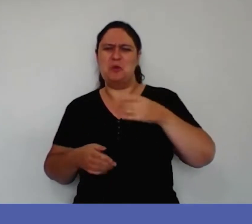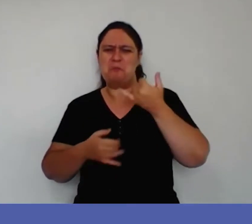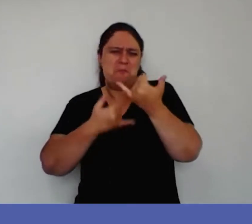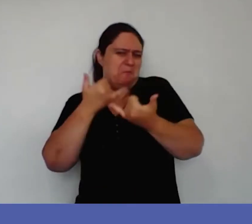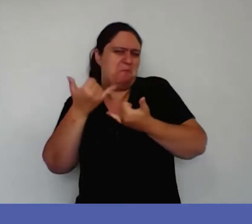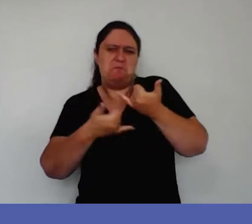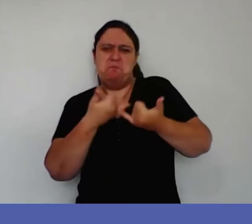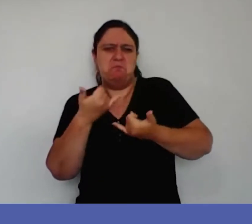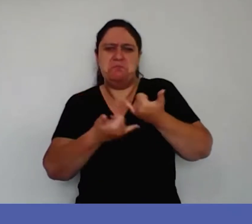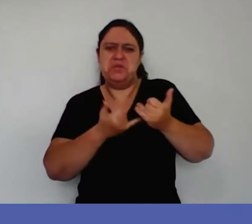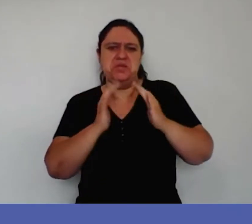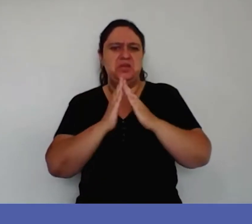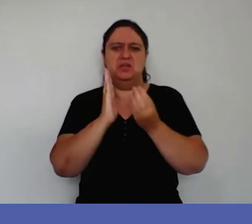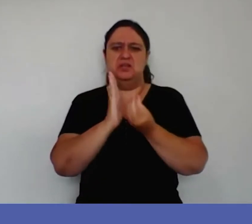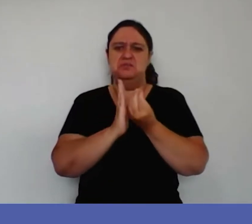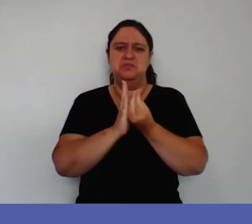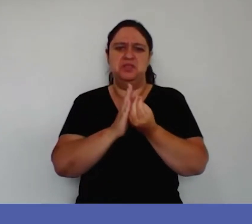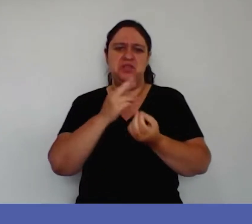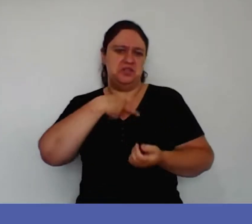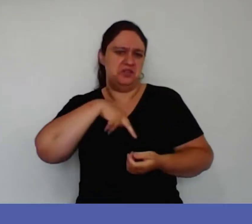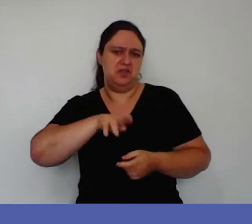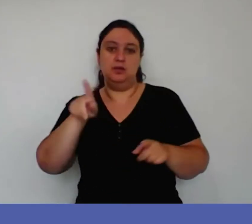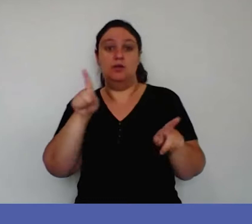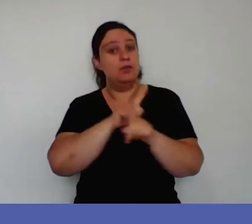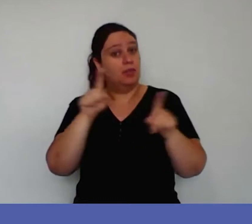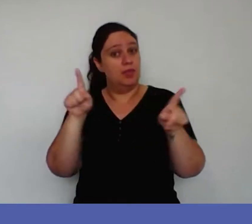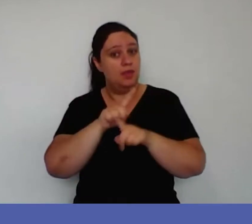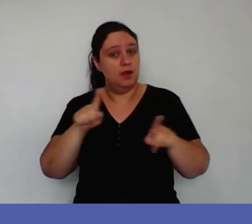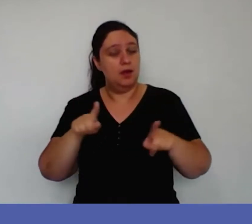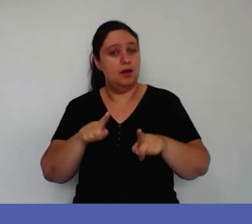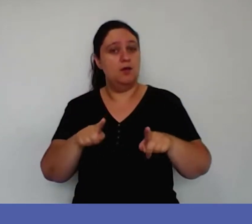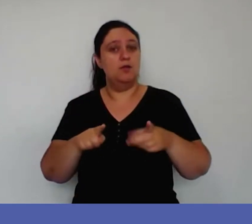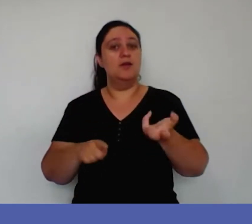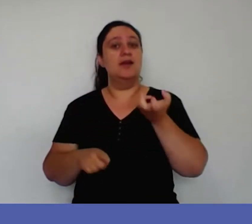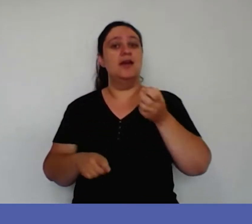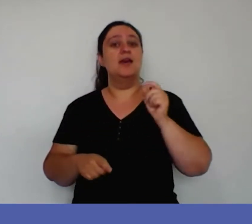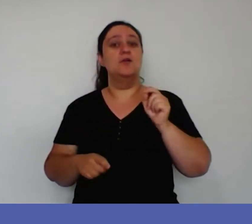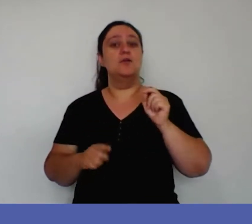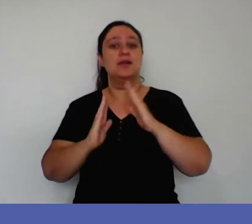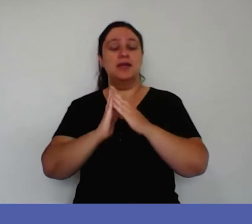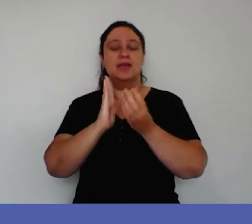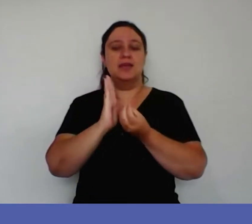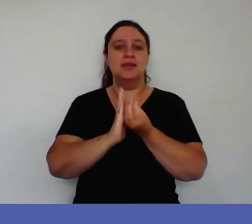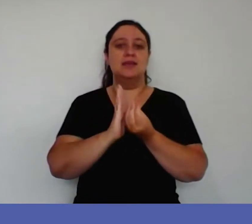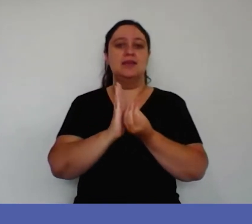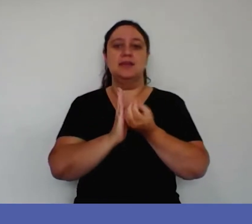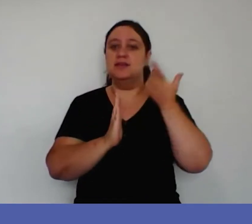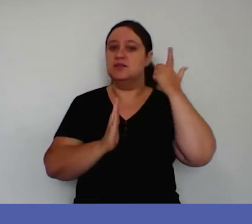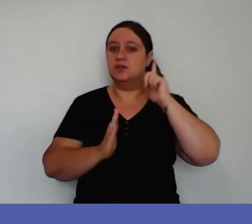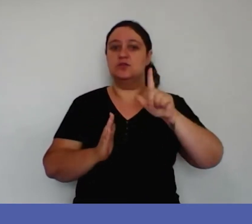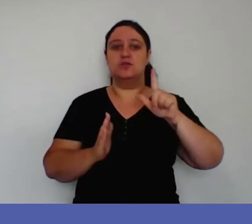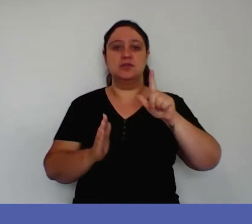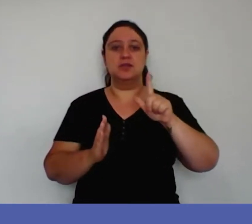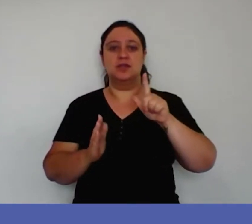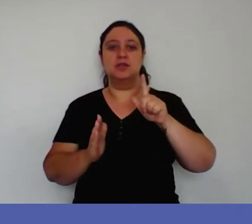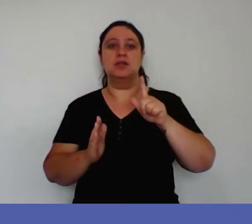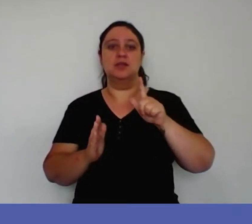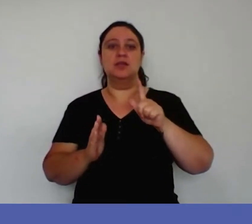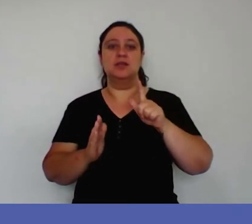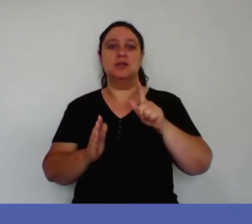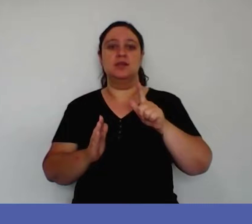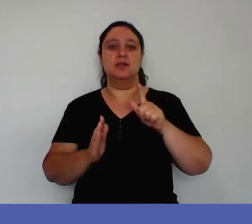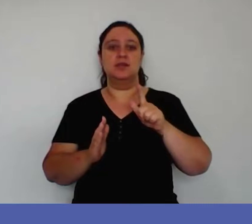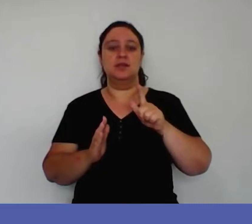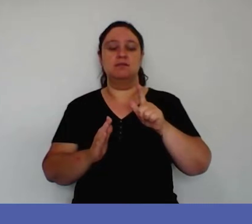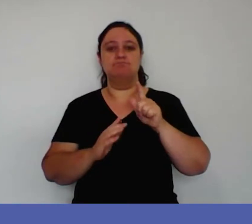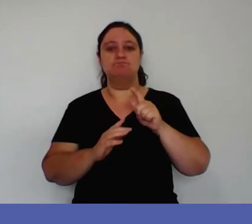igreja religiosa. Ele espera obter da sua igreja frutos, espera obter da sua igreja,